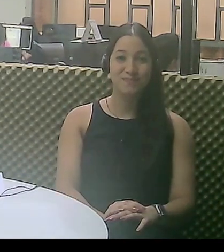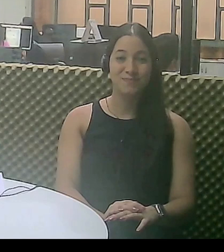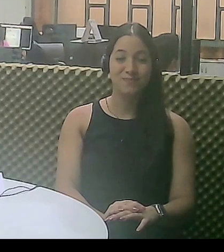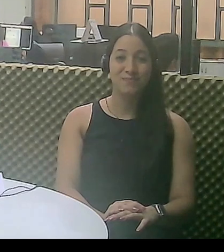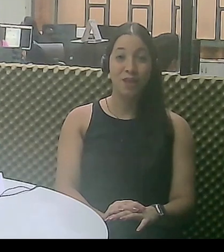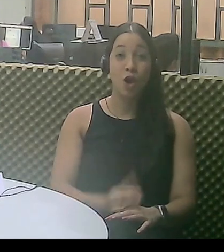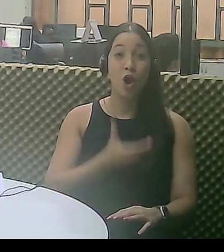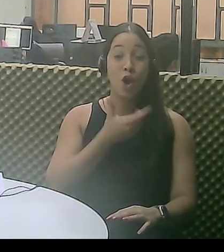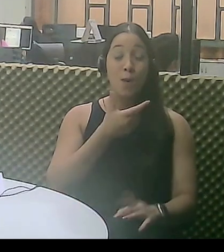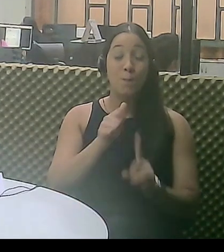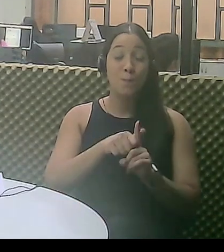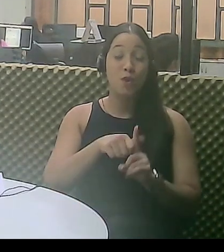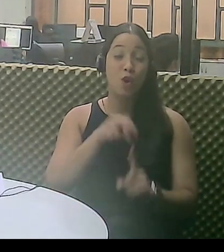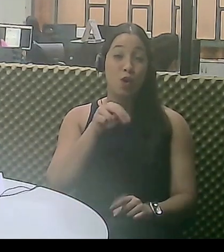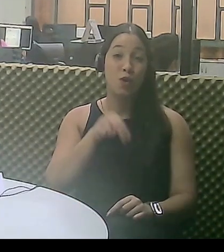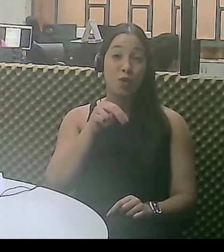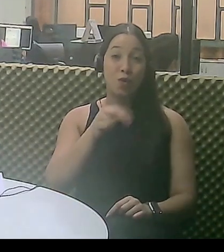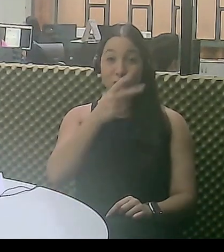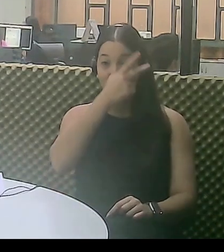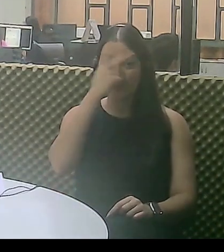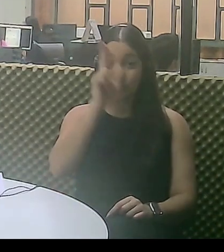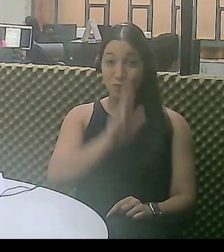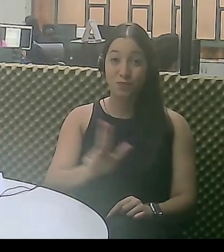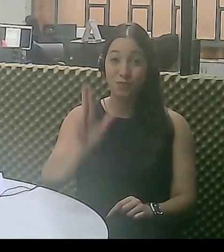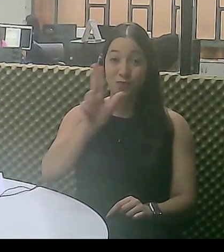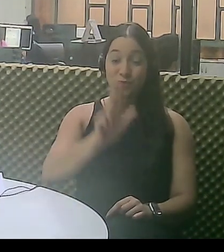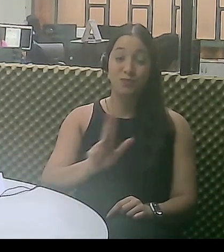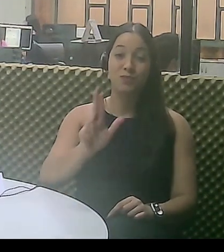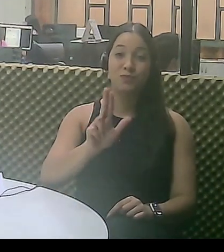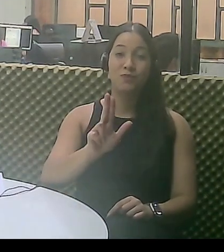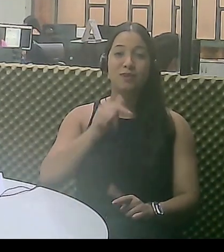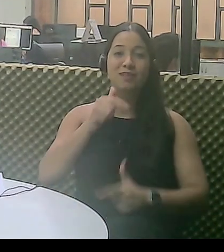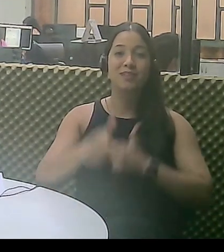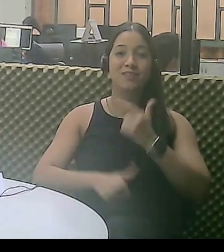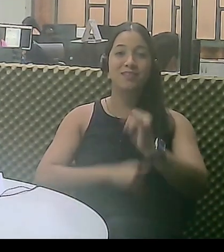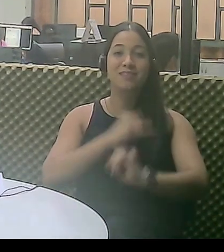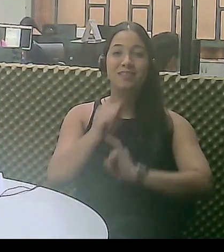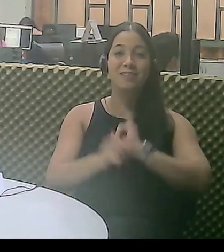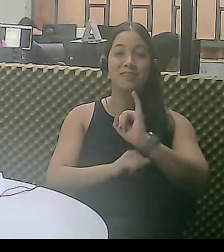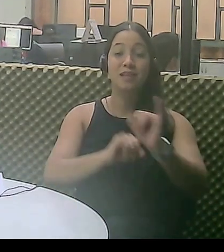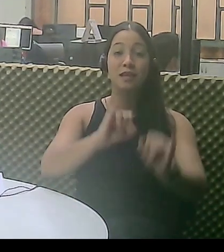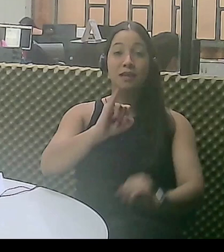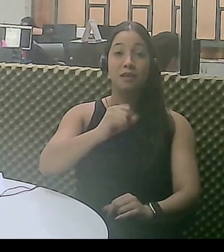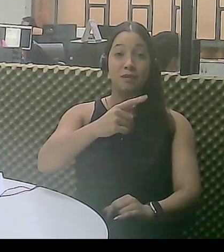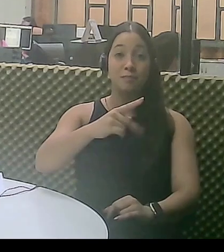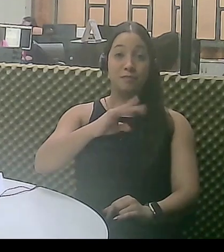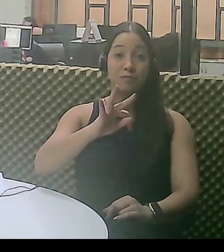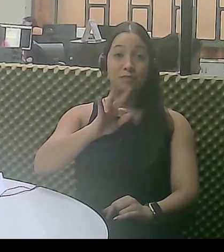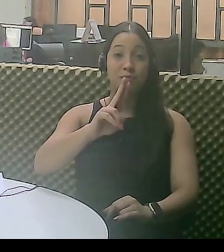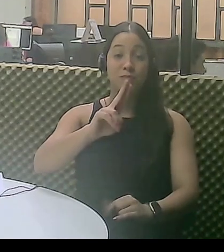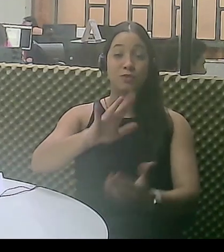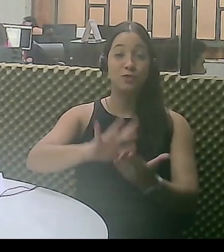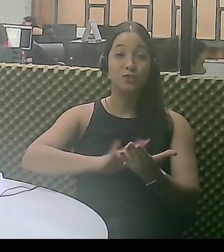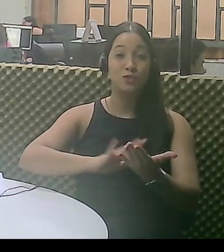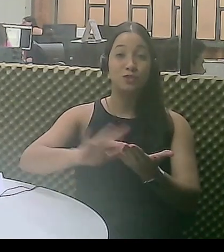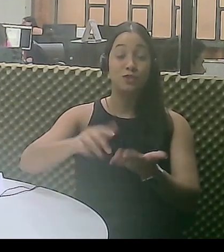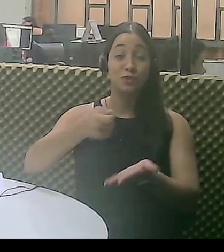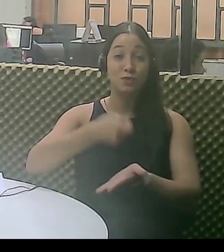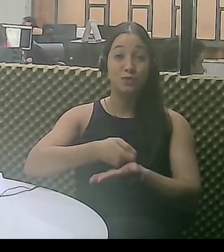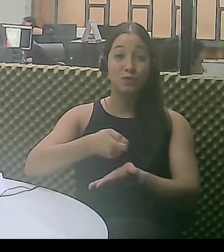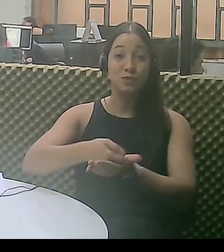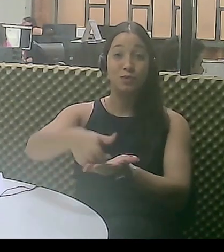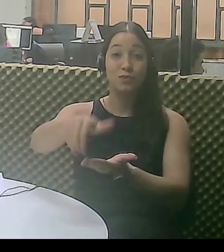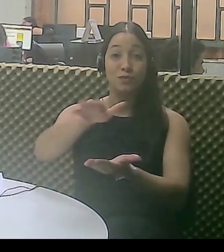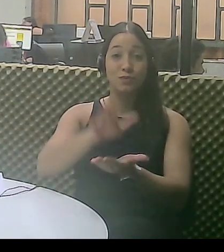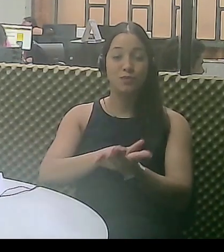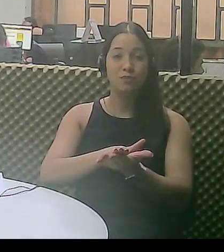Desde novembro, o contribuinte de Uberlândia tem à disposição o serviço online, o IPTU digital, para o pagamento do tributo.